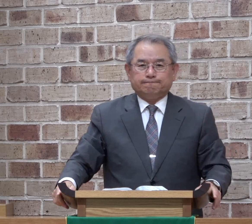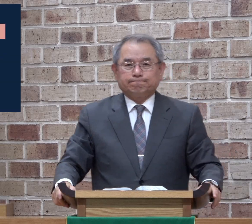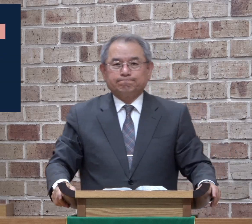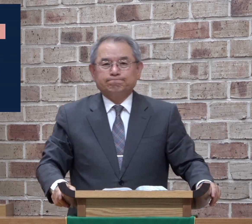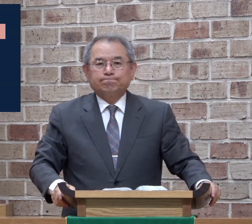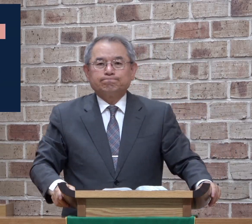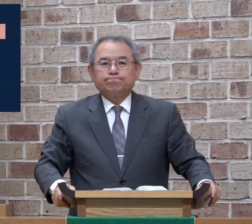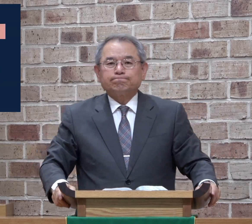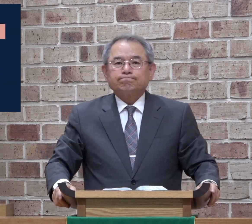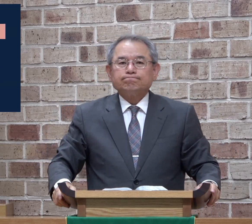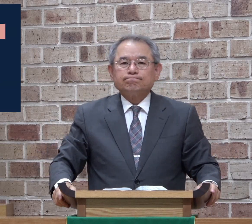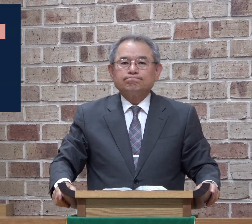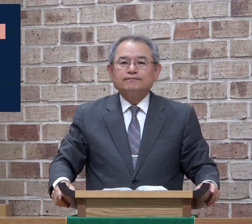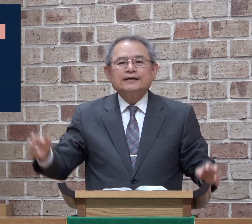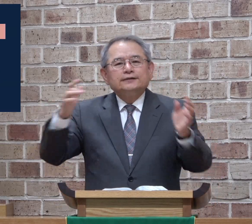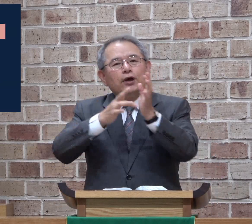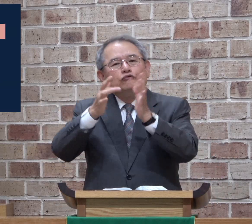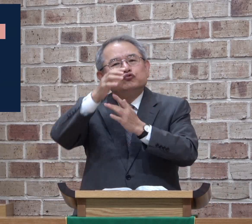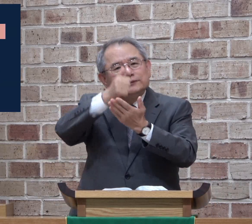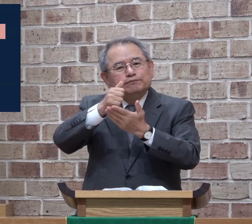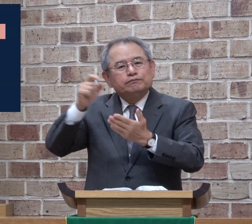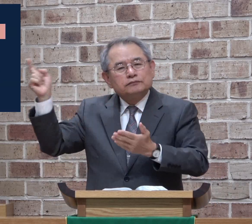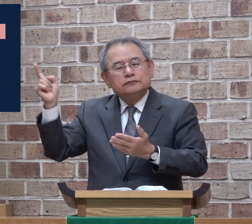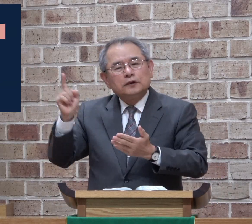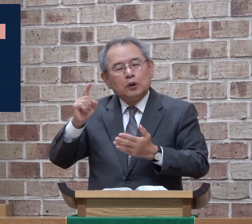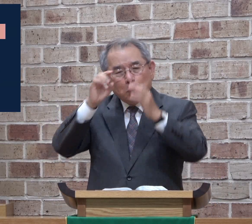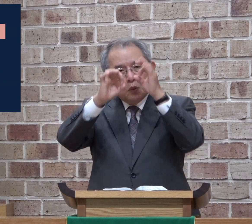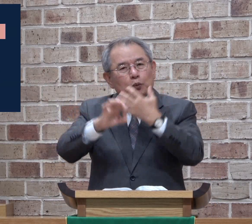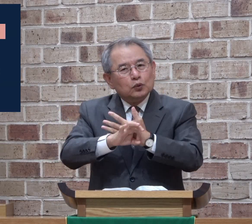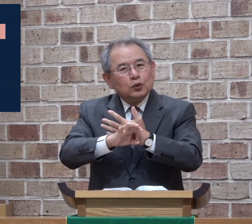확인하시는 장면이셨습니다. 예수님은